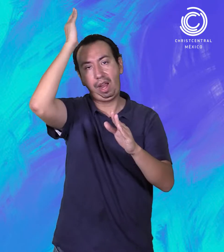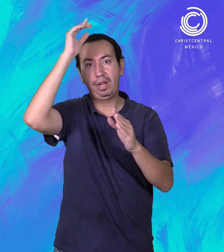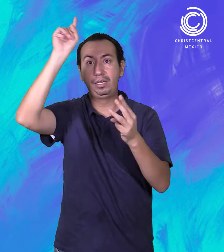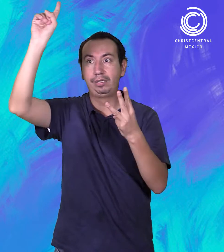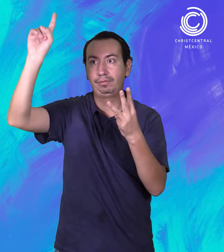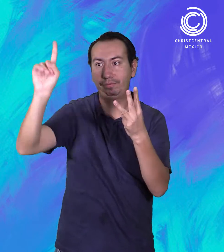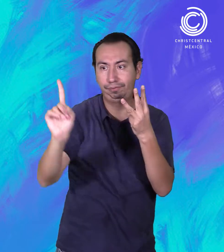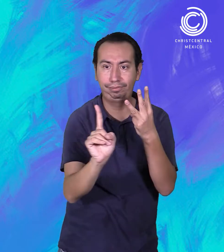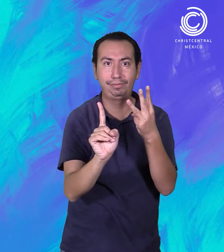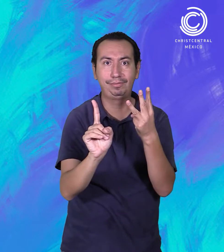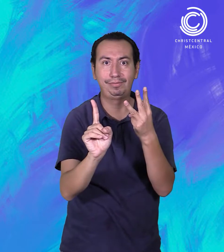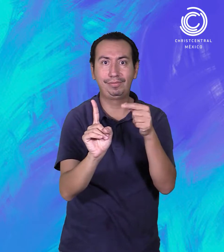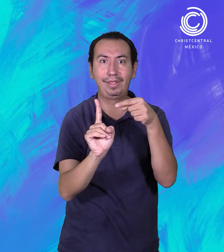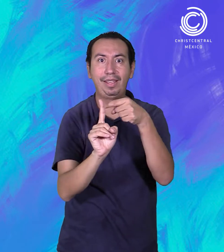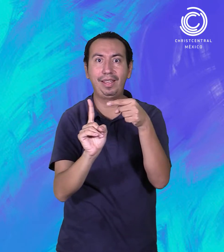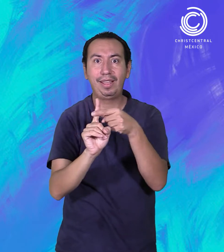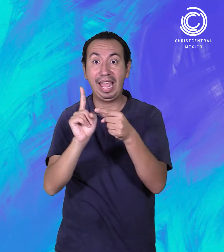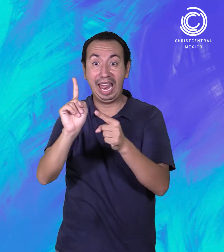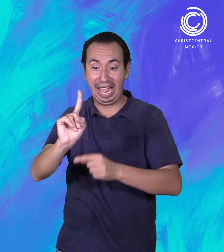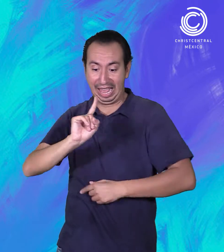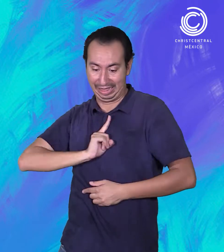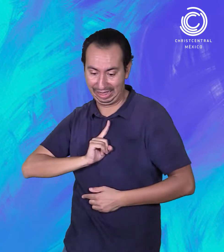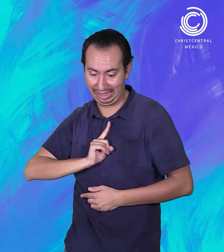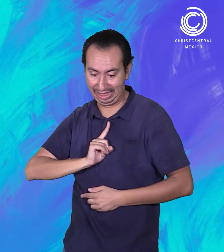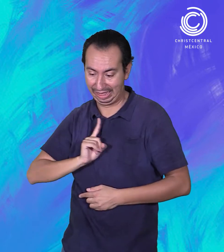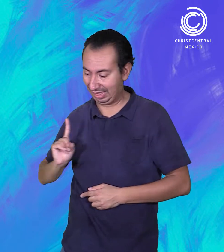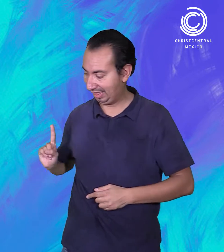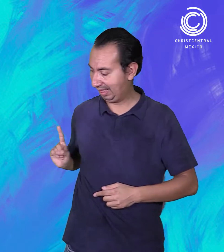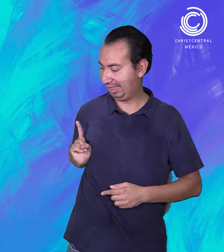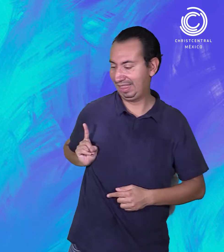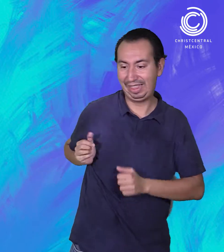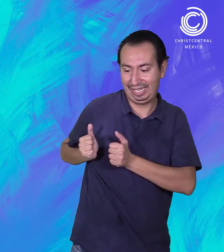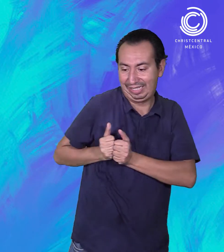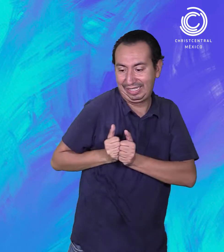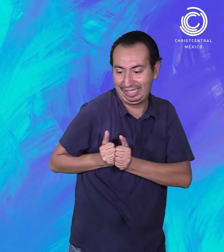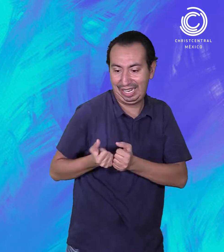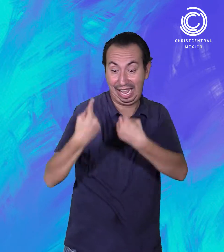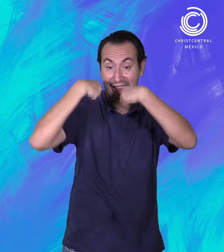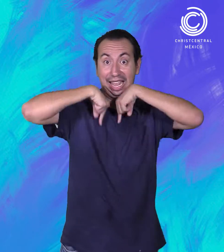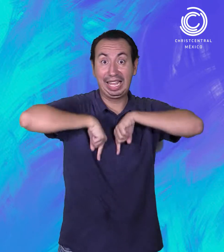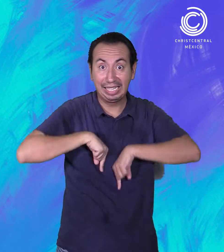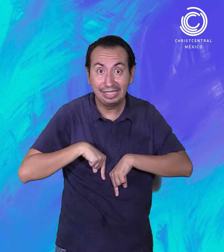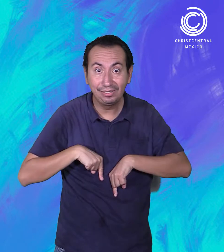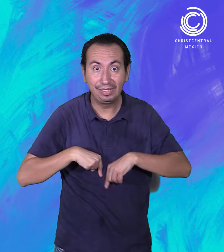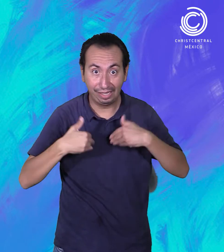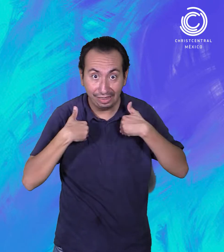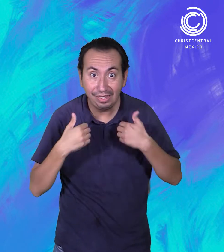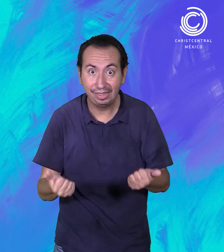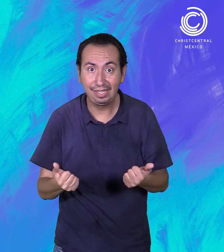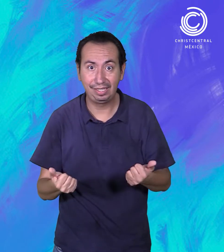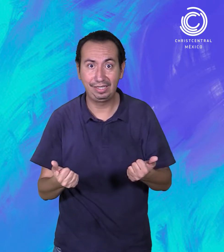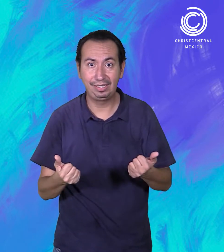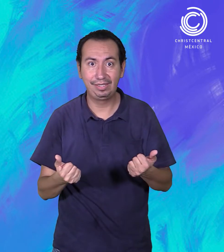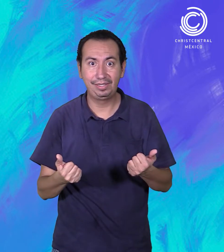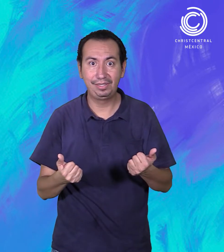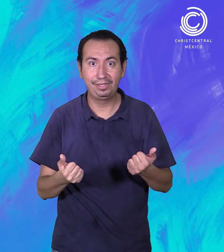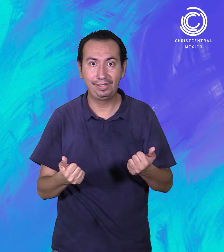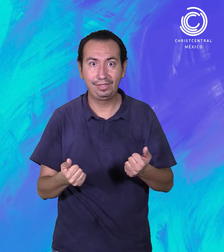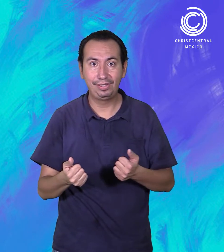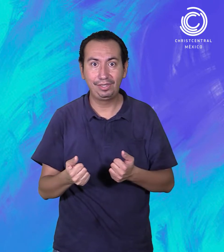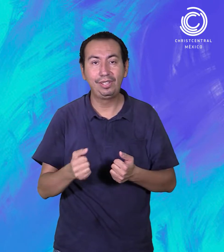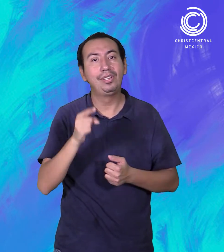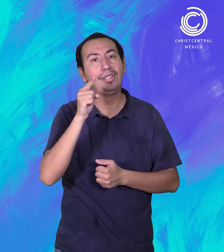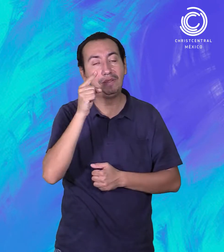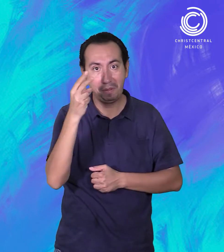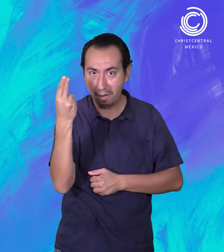con nosotros y en nosotros. Jesús está diciéndoles, si alcanzan a vislumbrar un poco de esto, entonces entenderán que